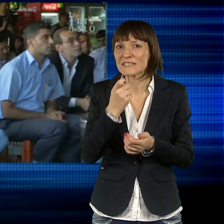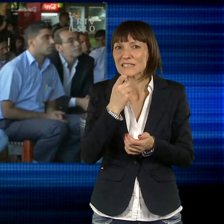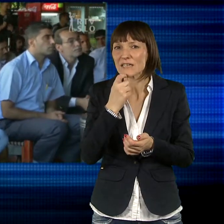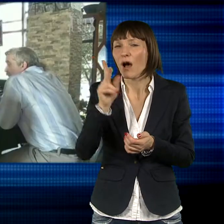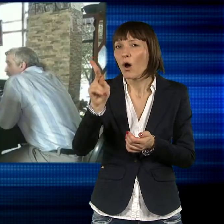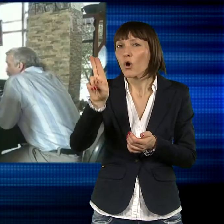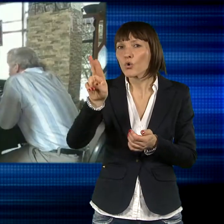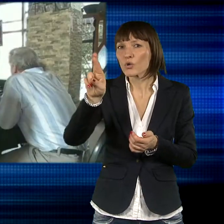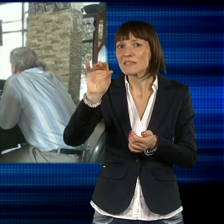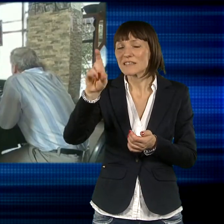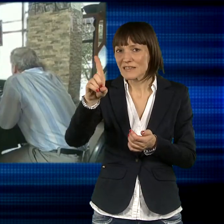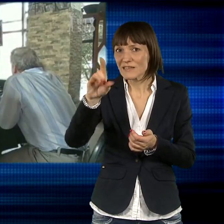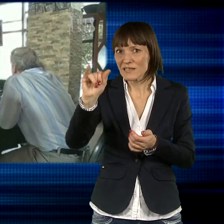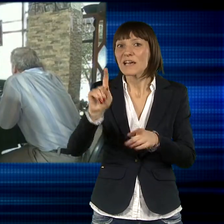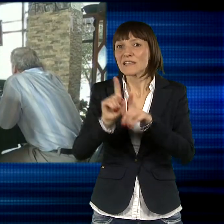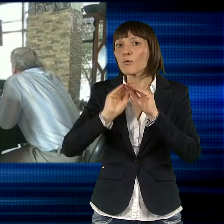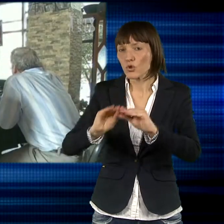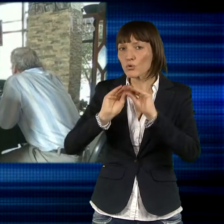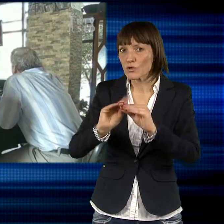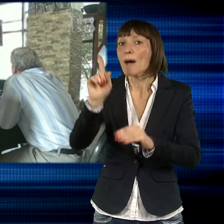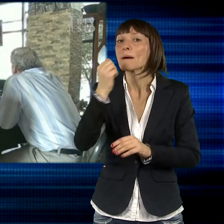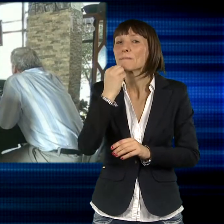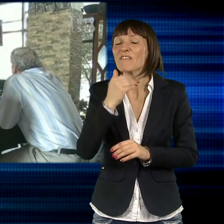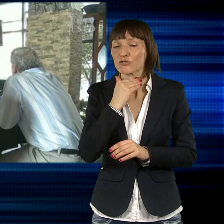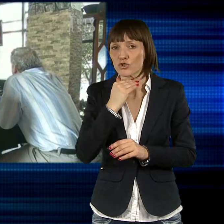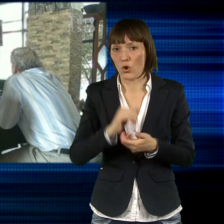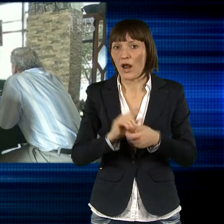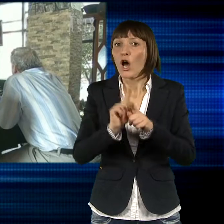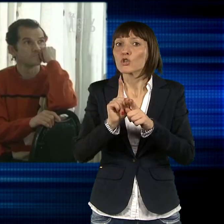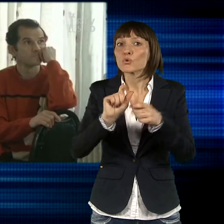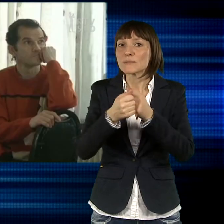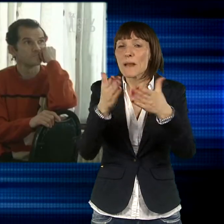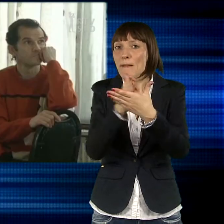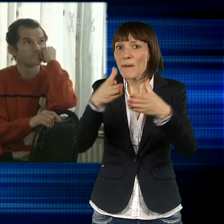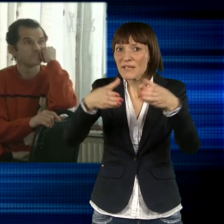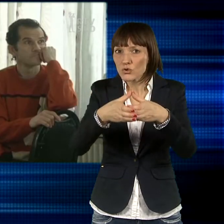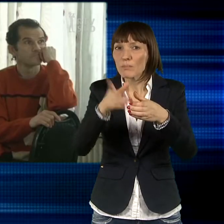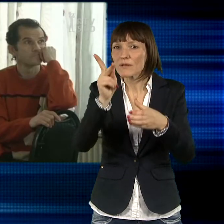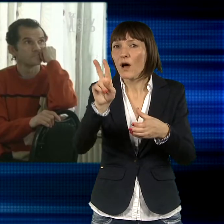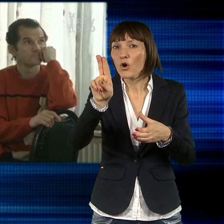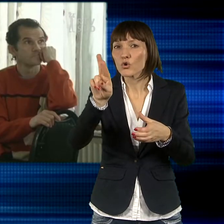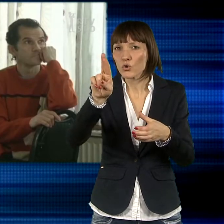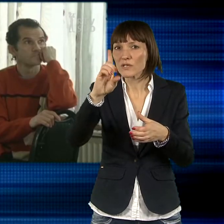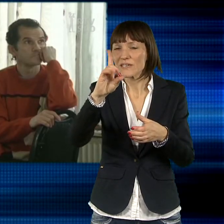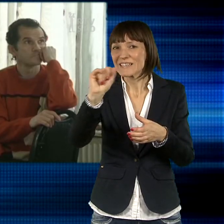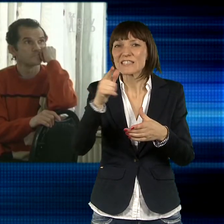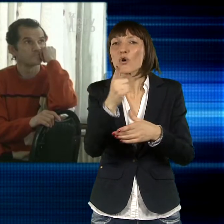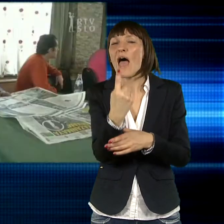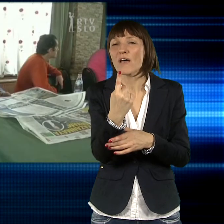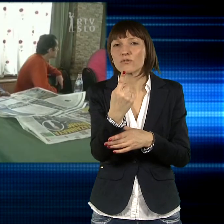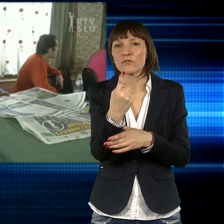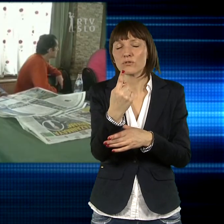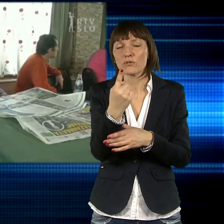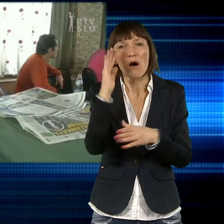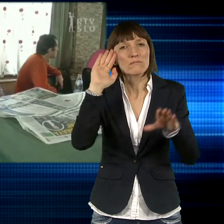ki se bo kmalu lahko poučeval v šolah ali zasebnih. Tudi zato spremembe med Kurdi, ki predstavljajo skoraj petino prebivalstva